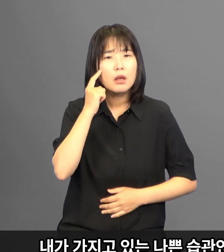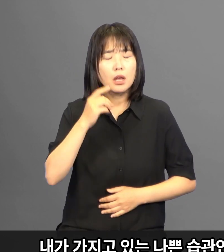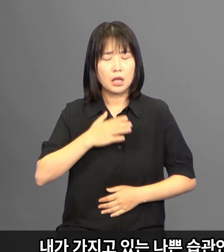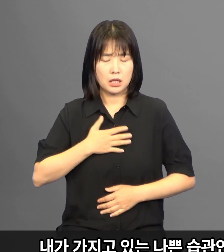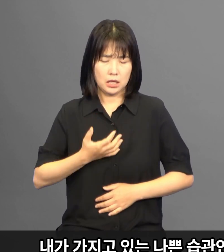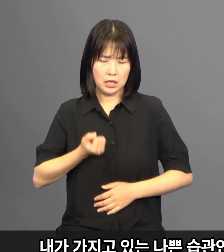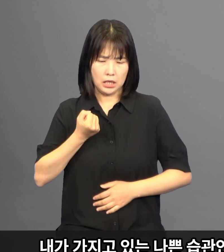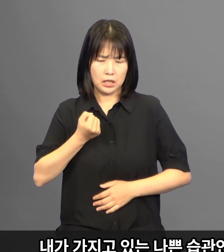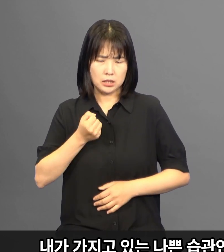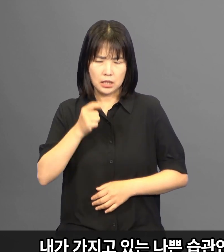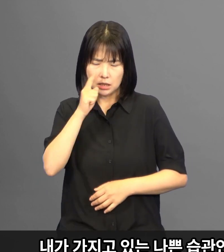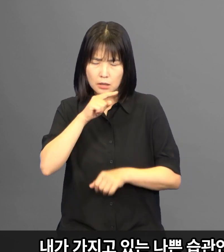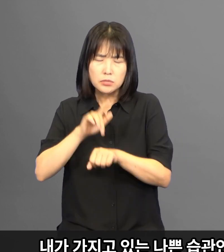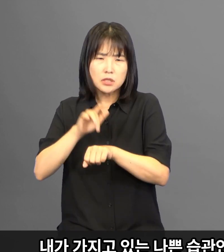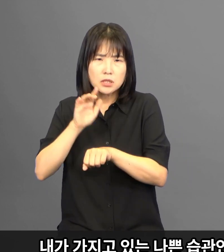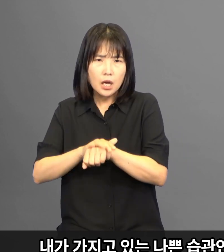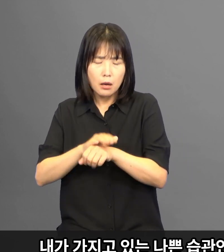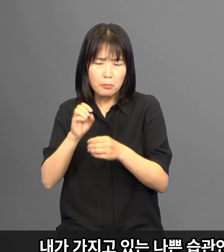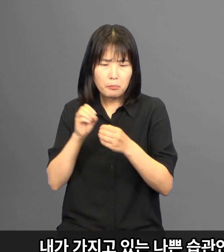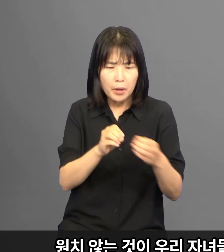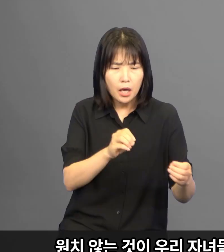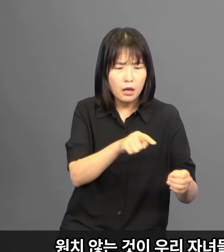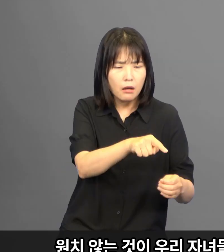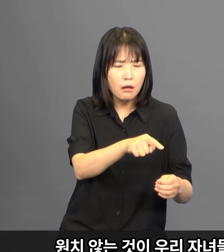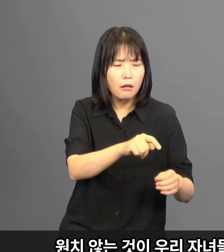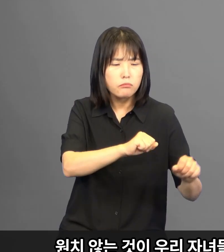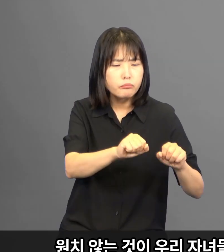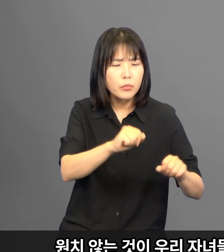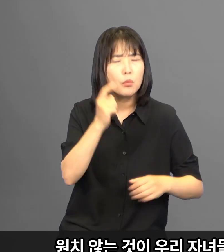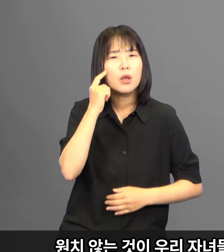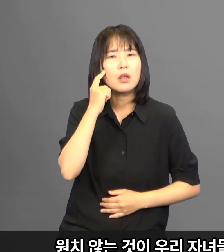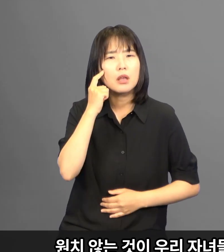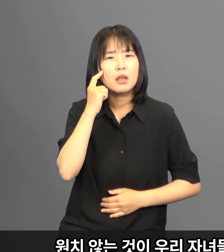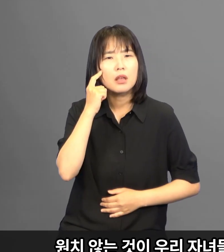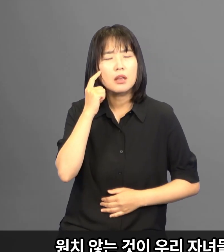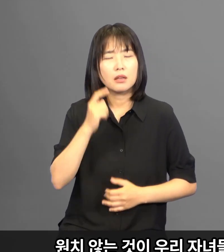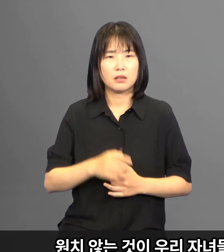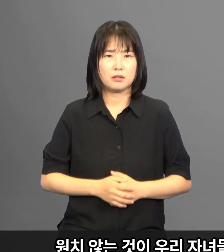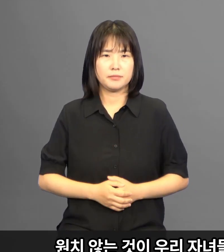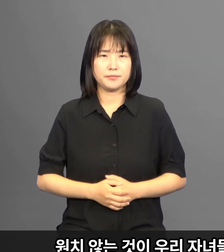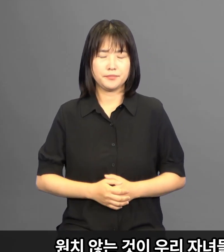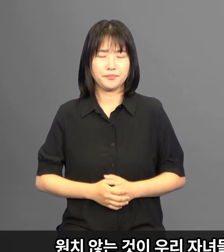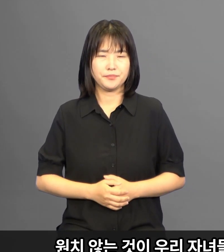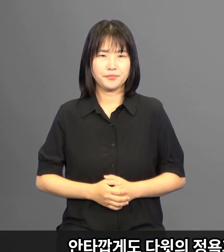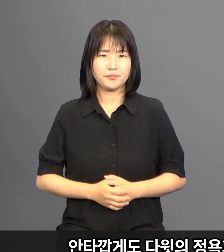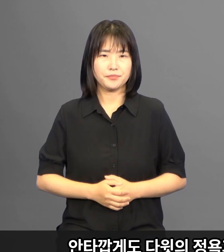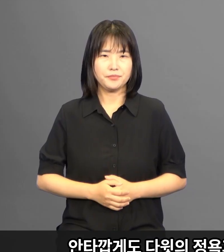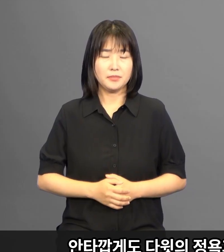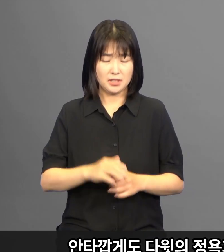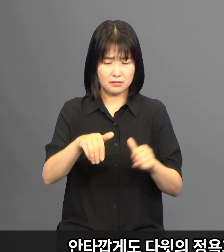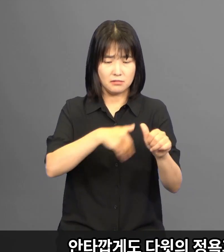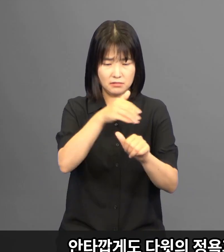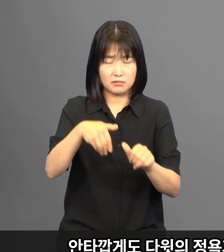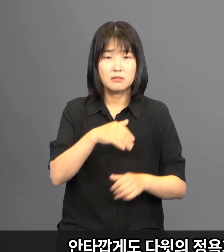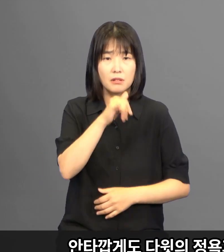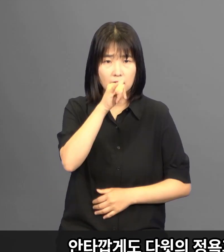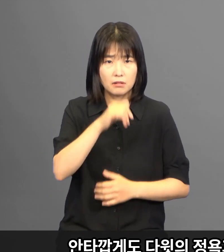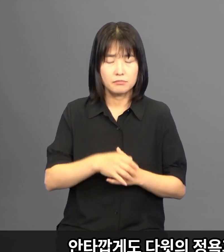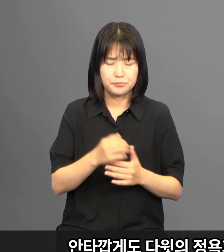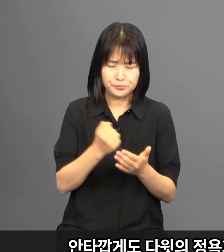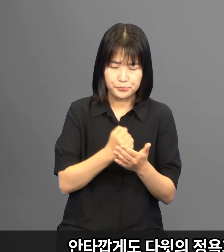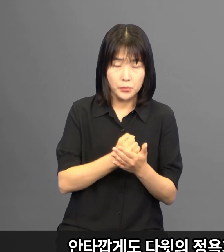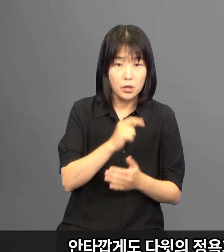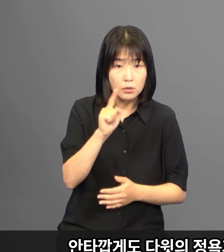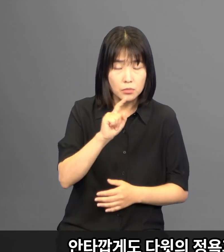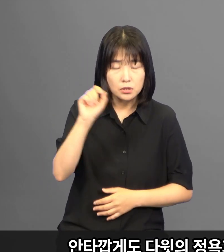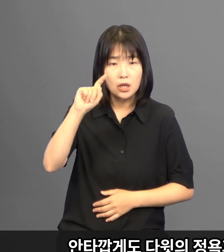나쁜 습관인데 왜 이 아이가 이것을 하고 있지? 원치 않는 것이 우리 자녀들에게 흘러갈 때가 있다는 것이죠. 안타깝게도 다윗의